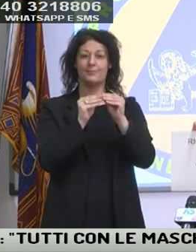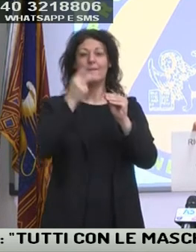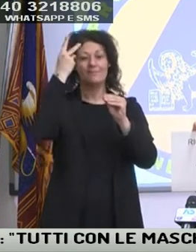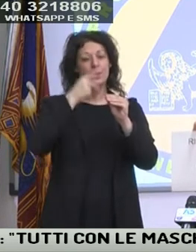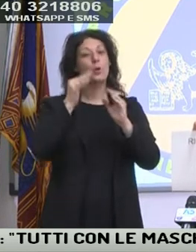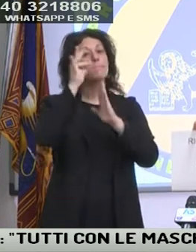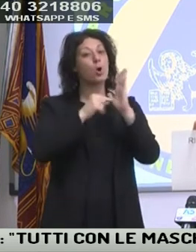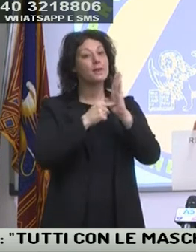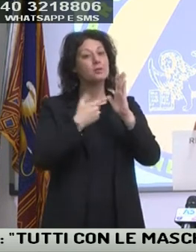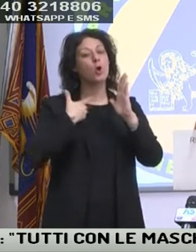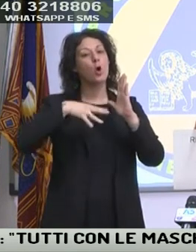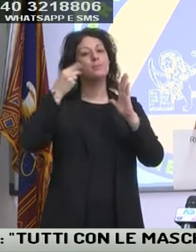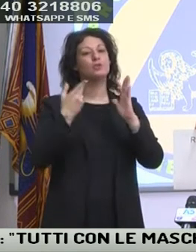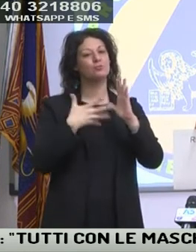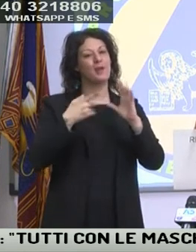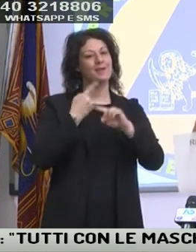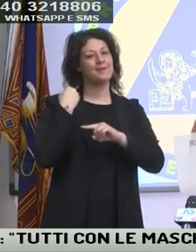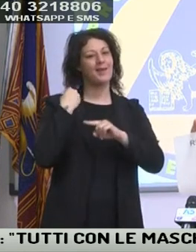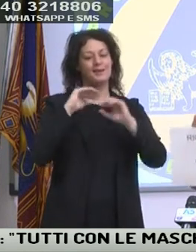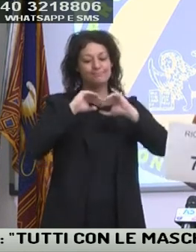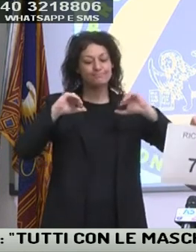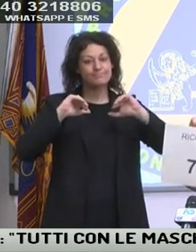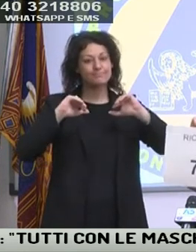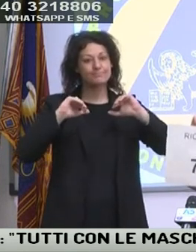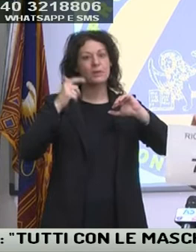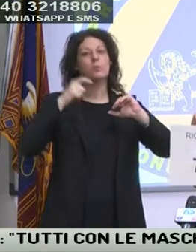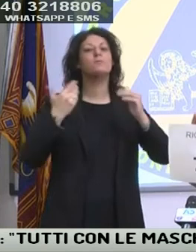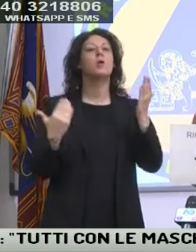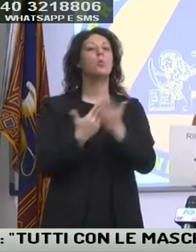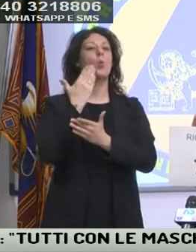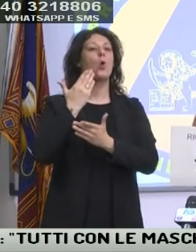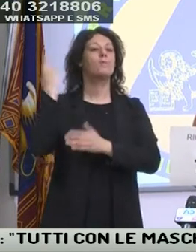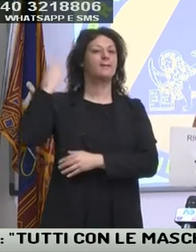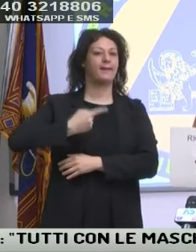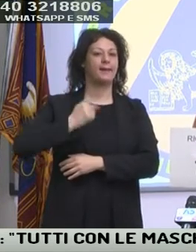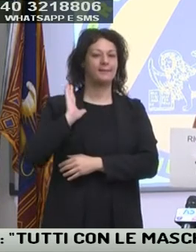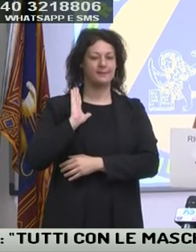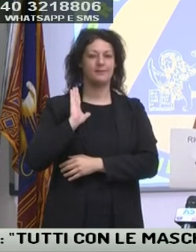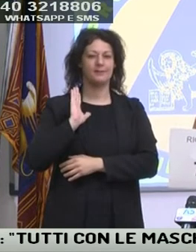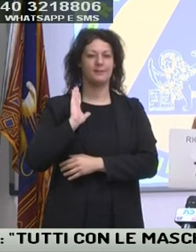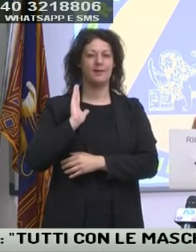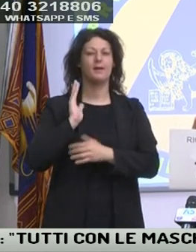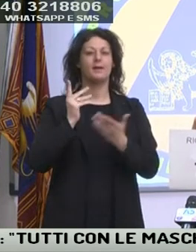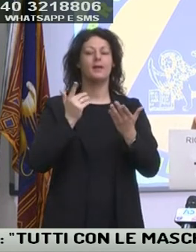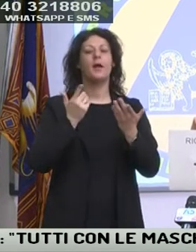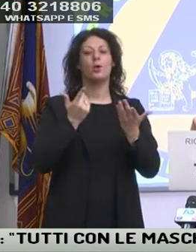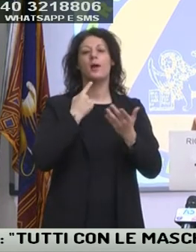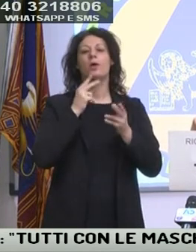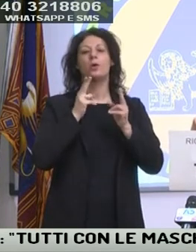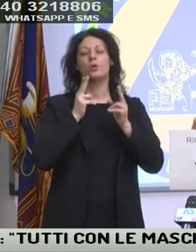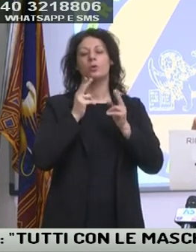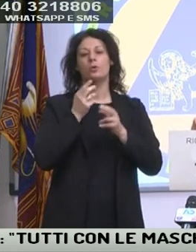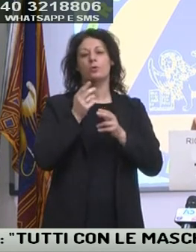la distinzione già da ieri, in virtù delle nuove direttive. Intanto i ricoverati